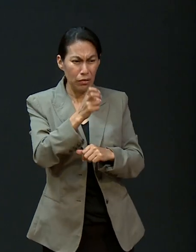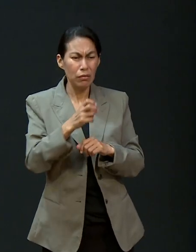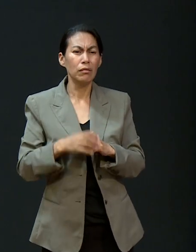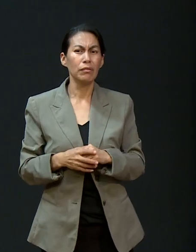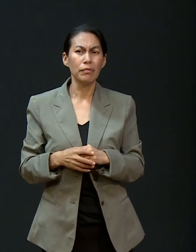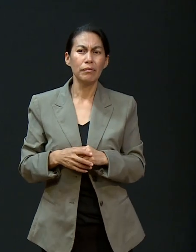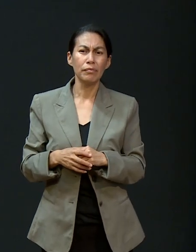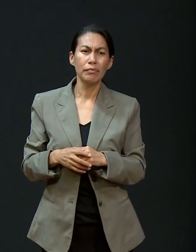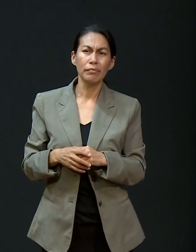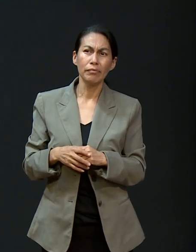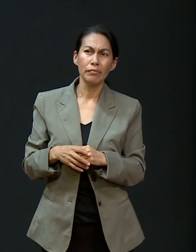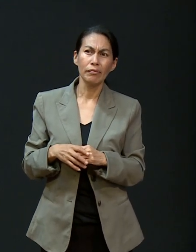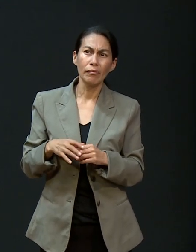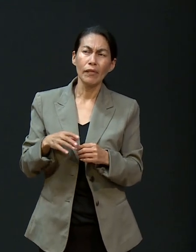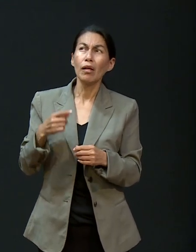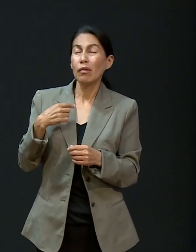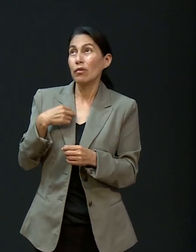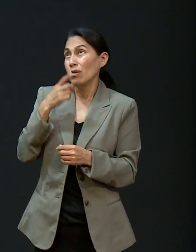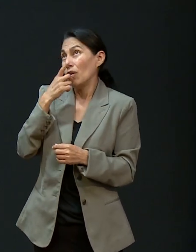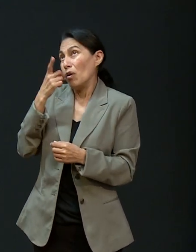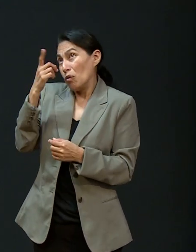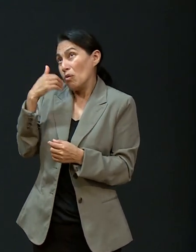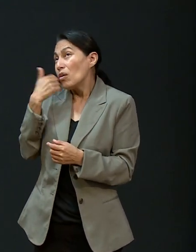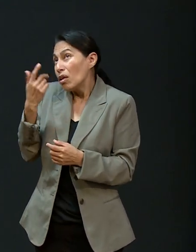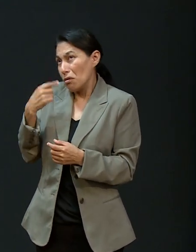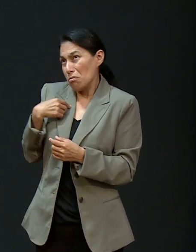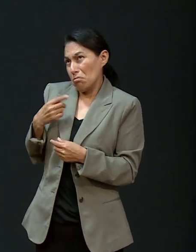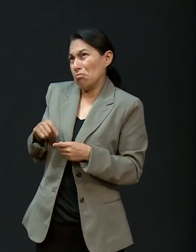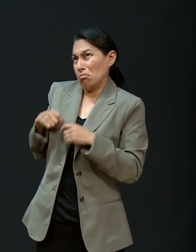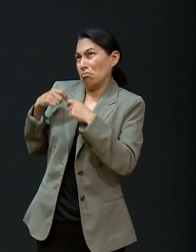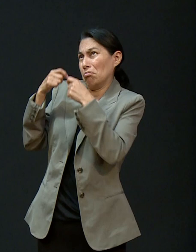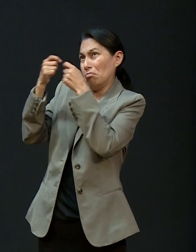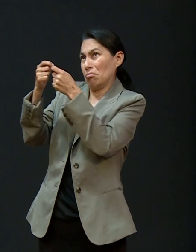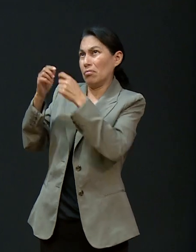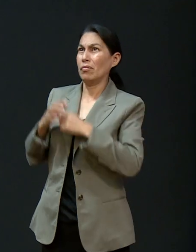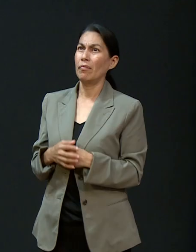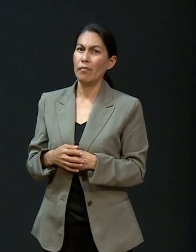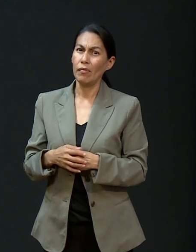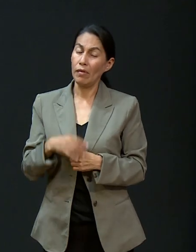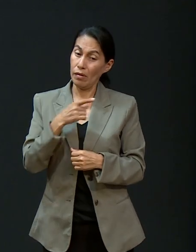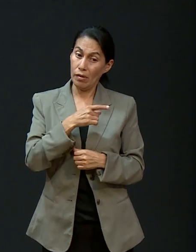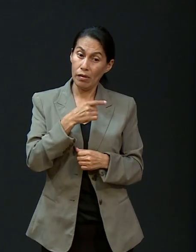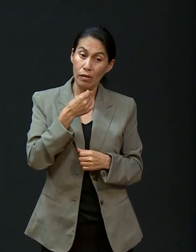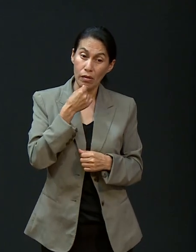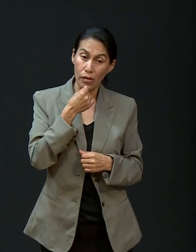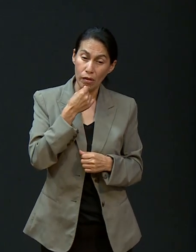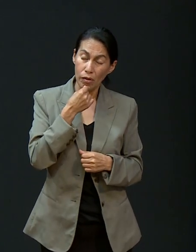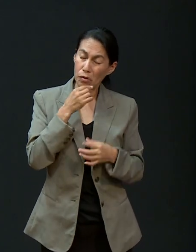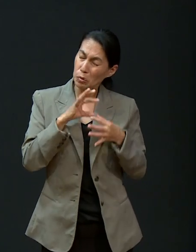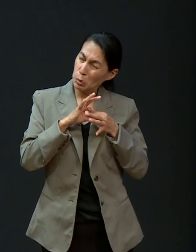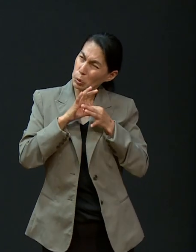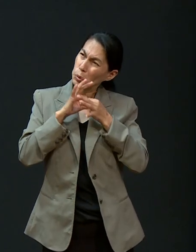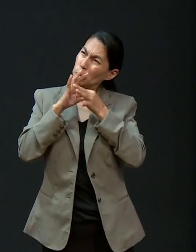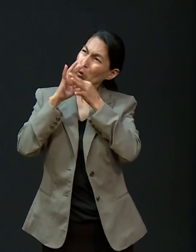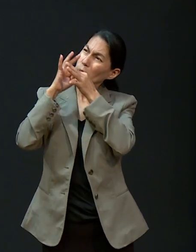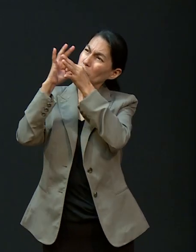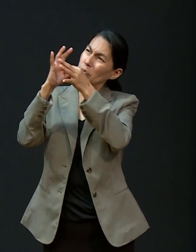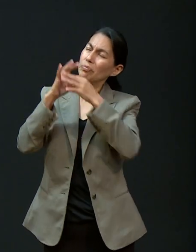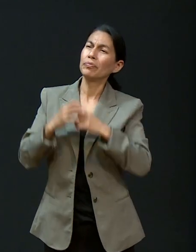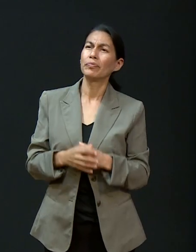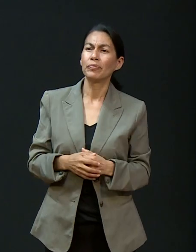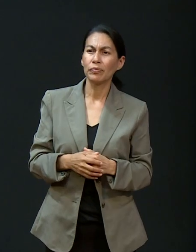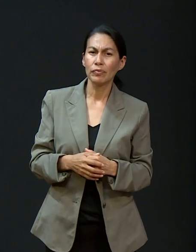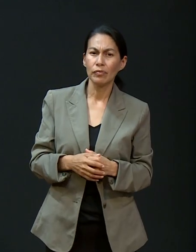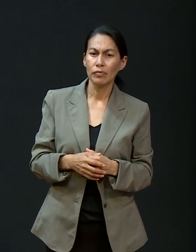aquí estoy, lo que quieras, pues, estoy para ti. Y es un niño, pastor, que es